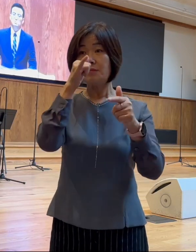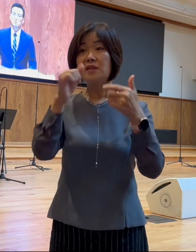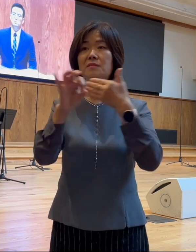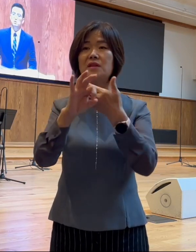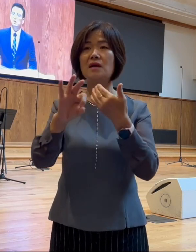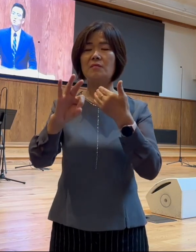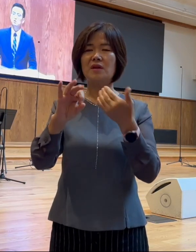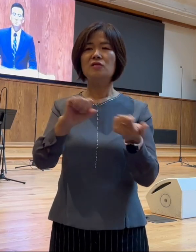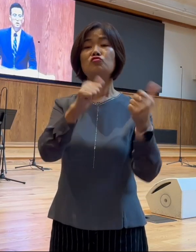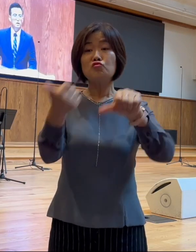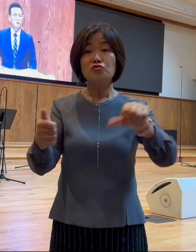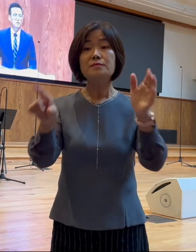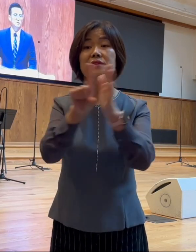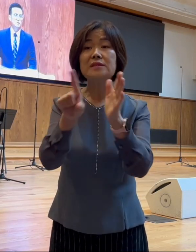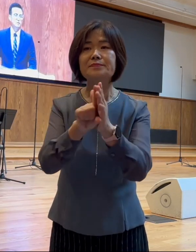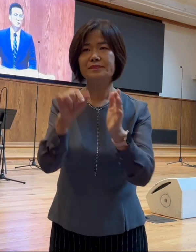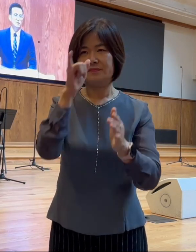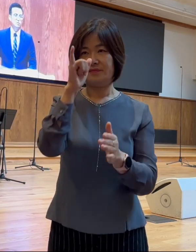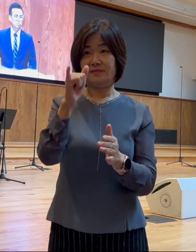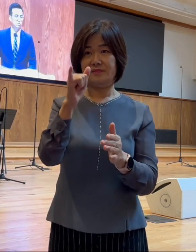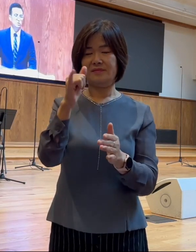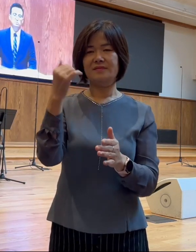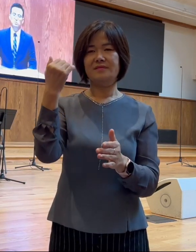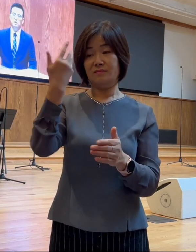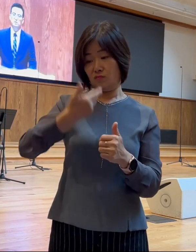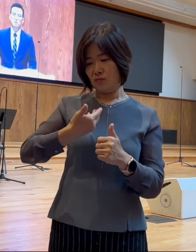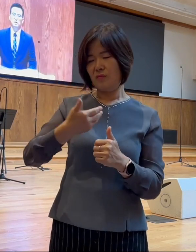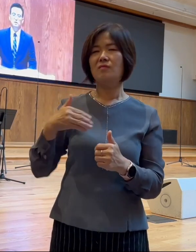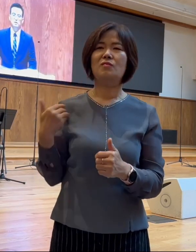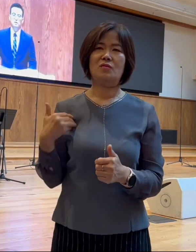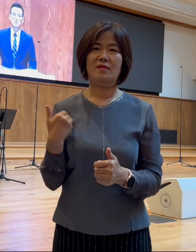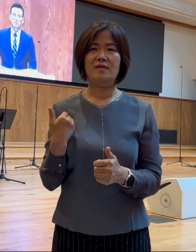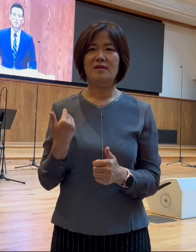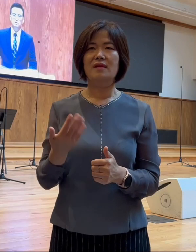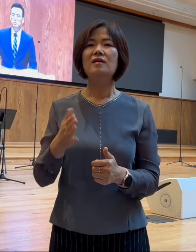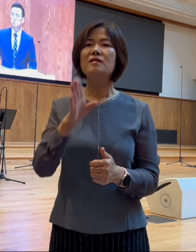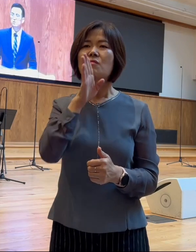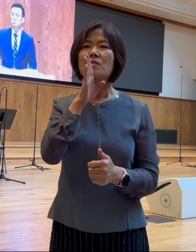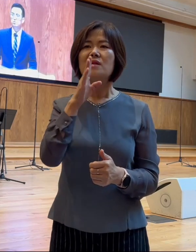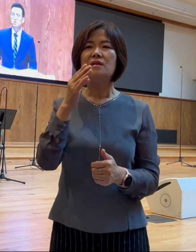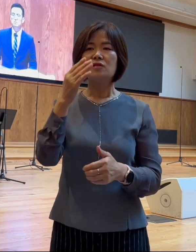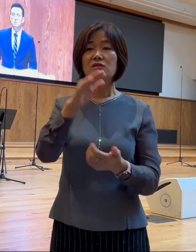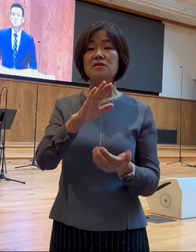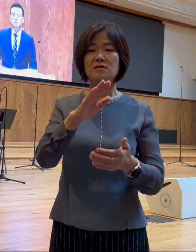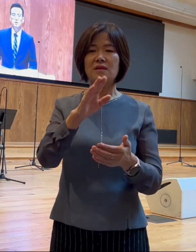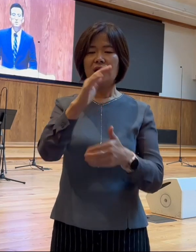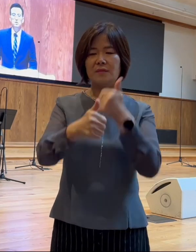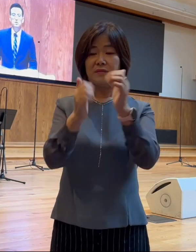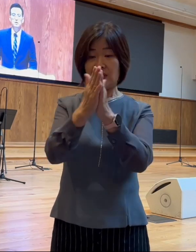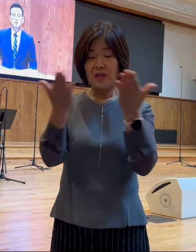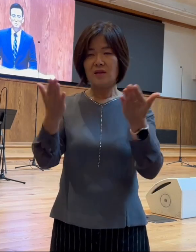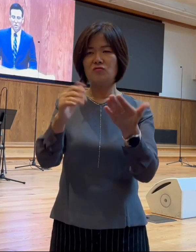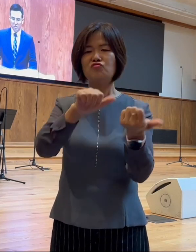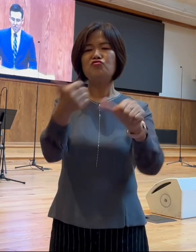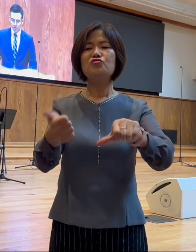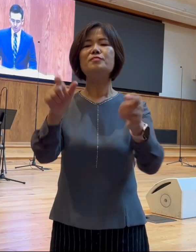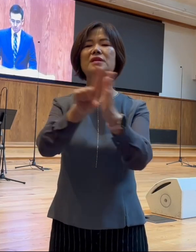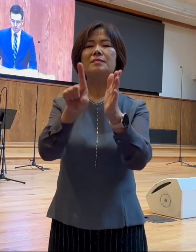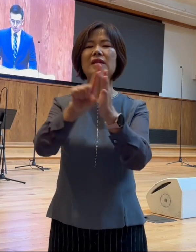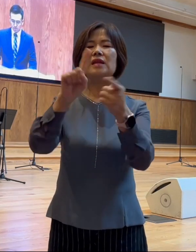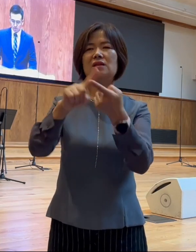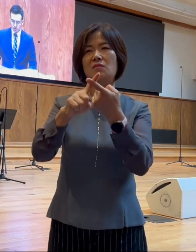죽어있는 믿음도 있다는 것입니까? 라고 물으실지 모르겠는데, 네, 성경은 죽어있는 믿음에 대해서